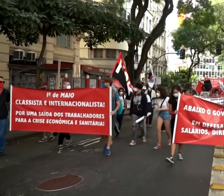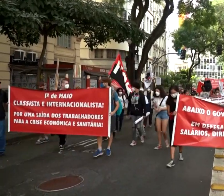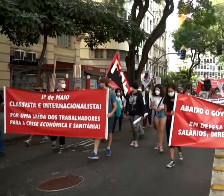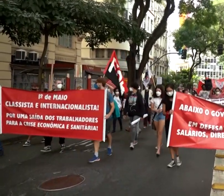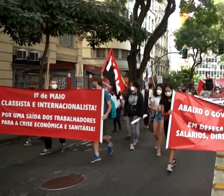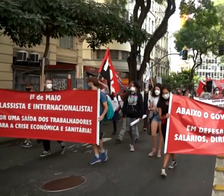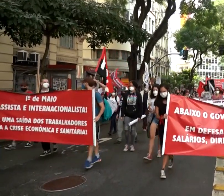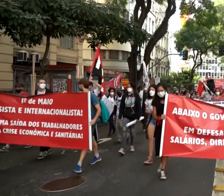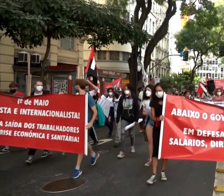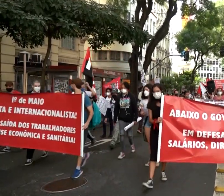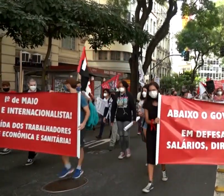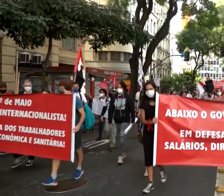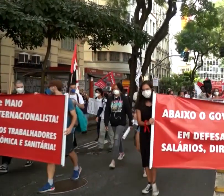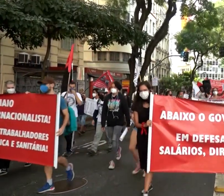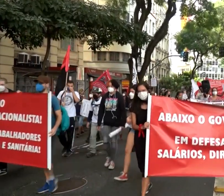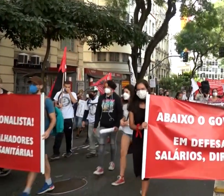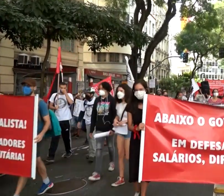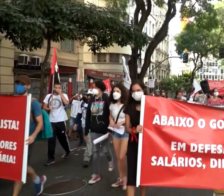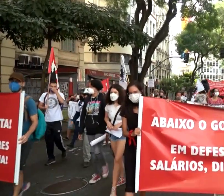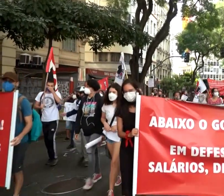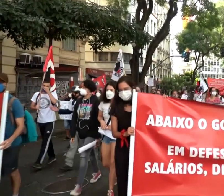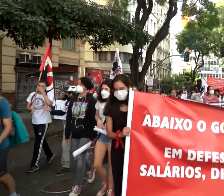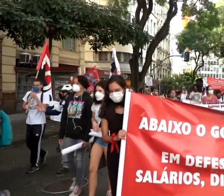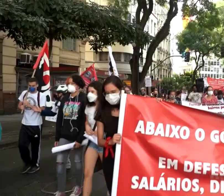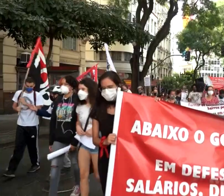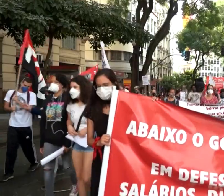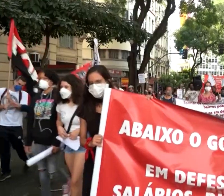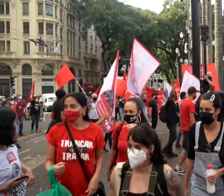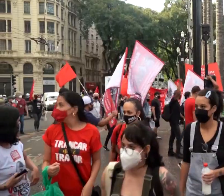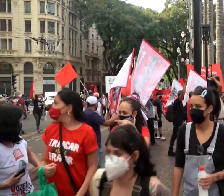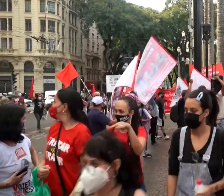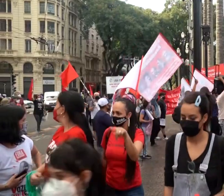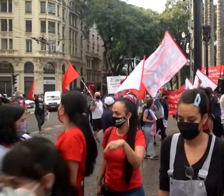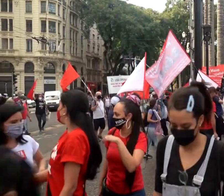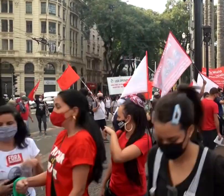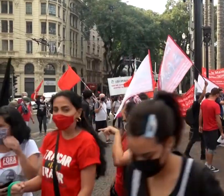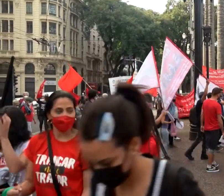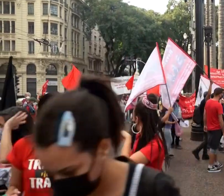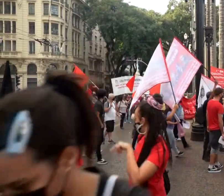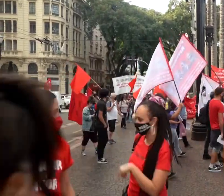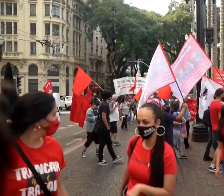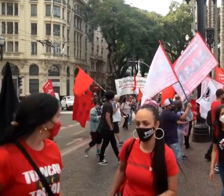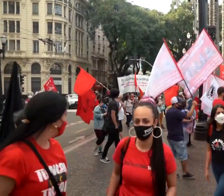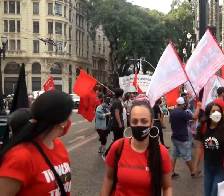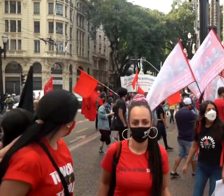comisión parlamentaria que investiga su manejo de la pandemia que ya ha dejado 580 mil muertos en brásil